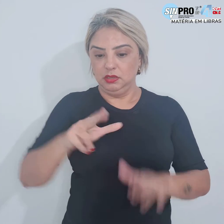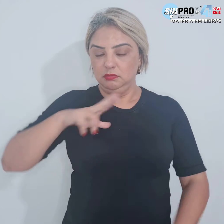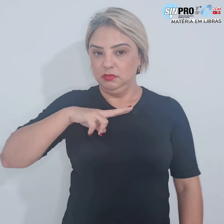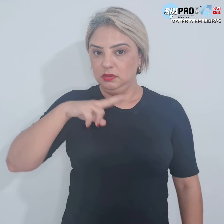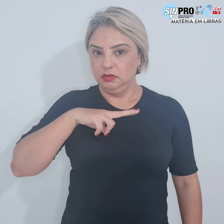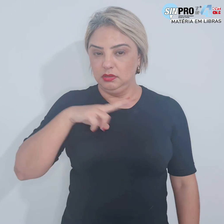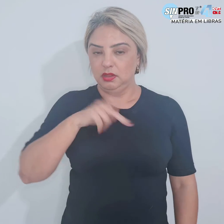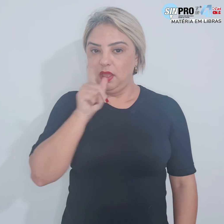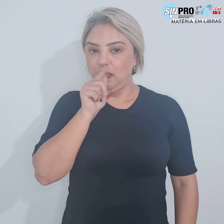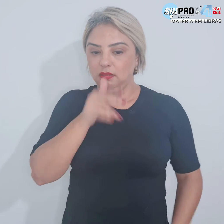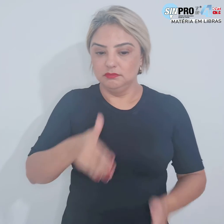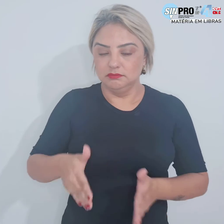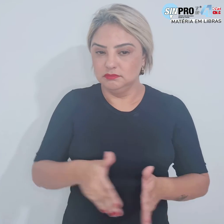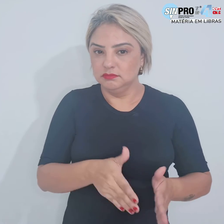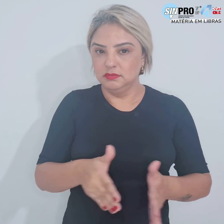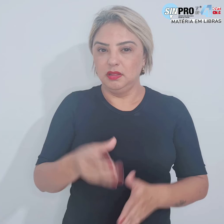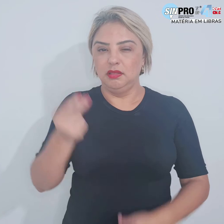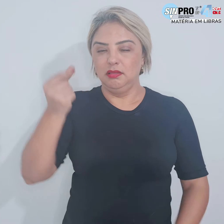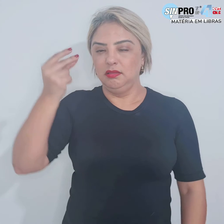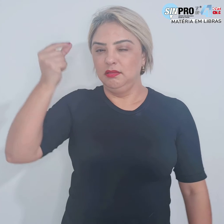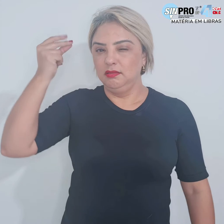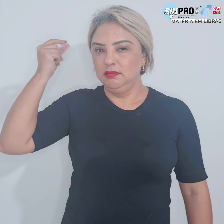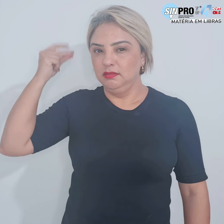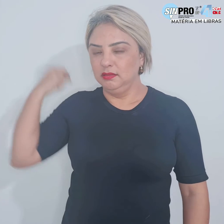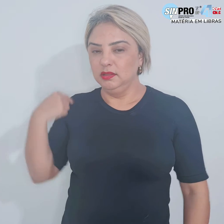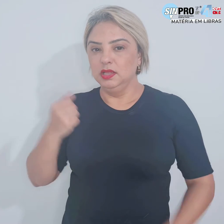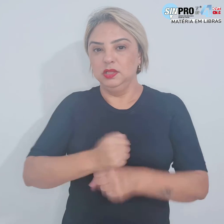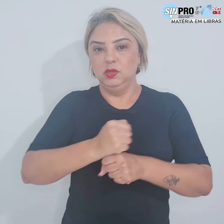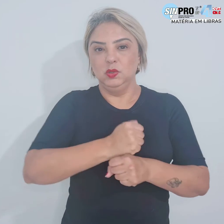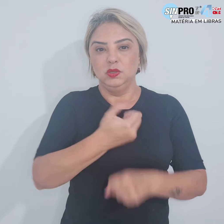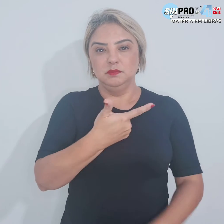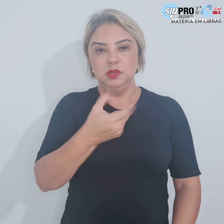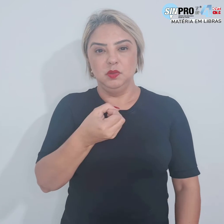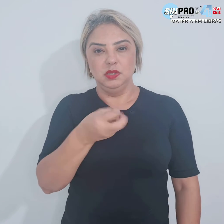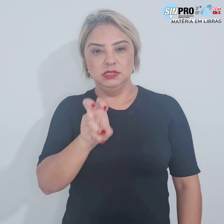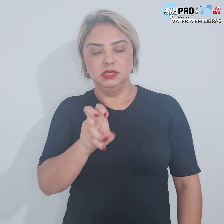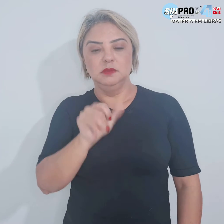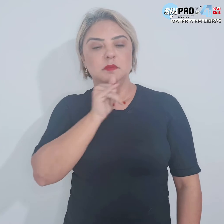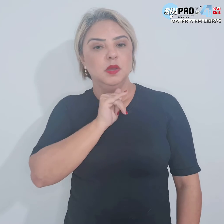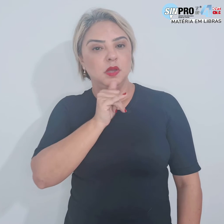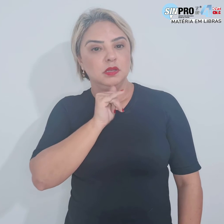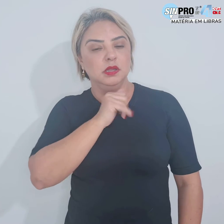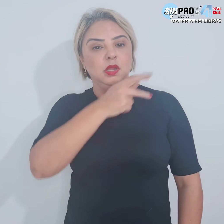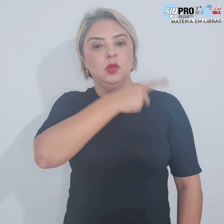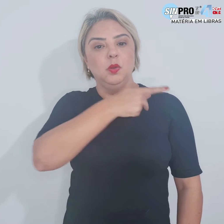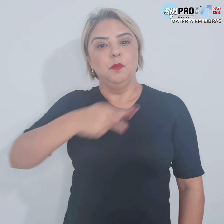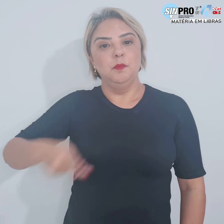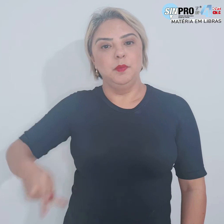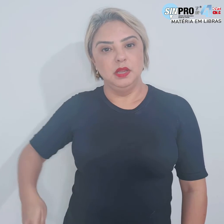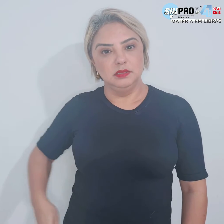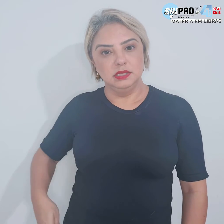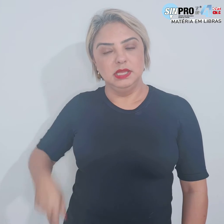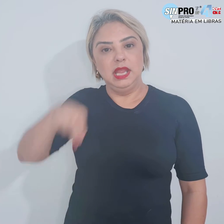da água é antigo. Em 2005, por exemplo, o presidente da Nestlé,